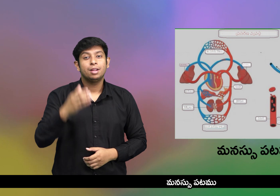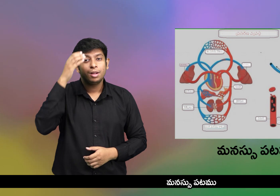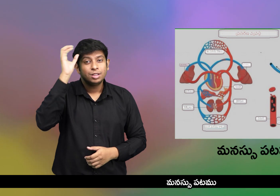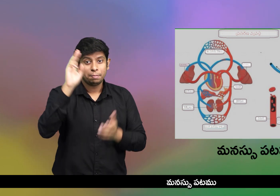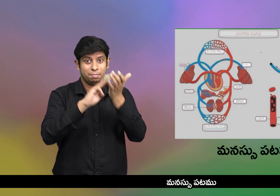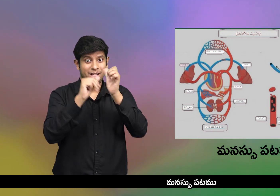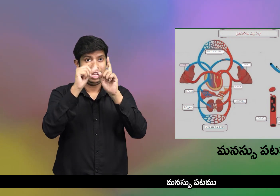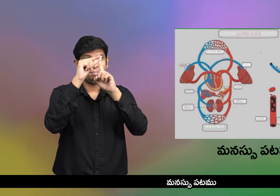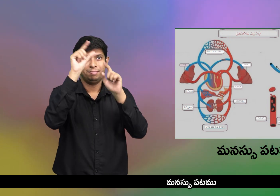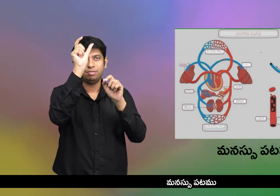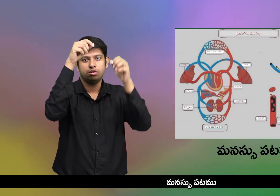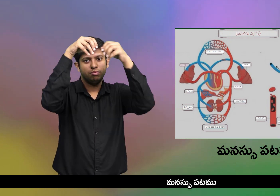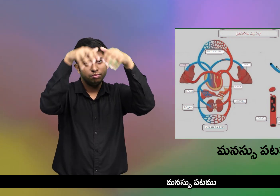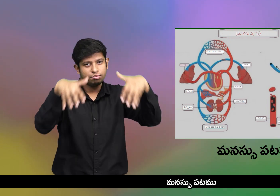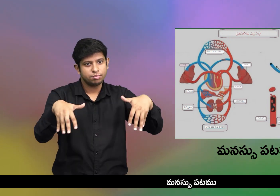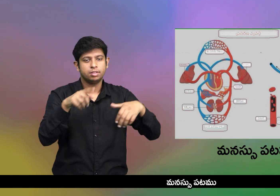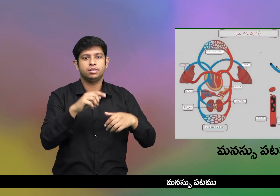మనసు పటము.